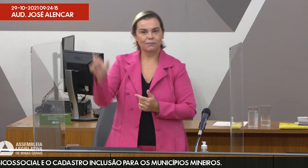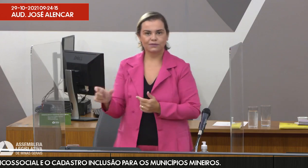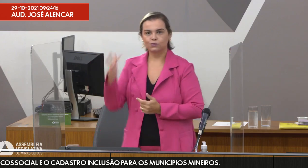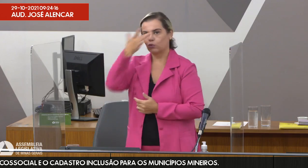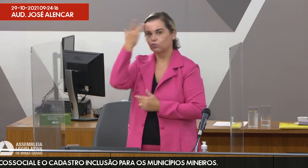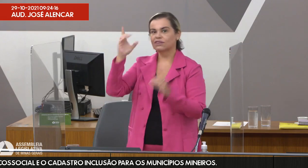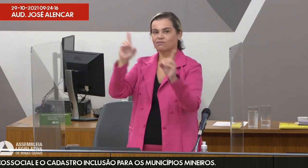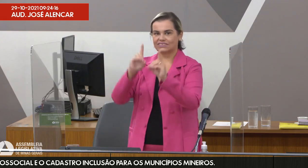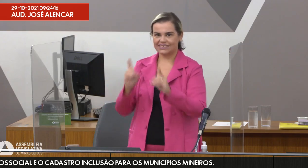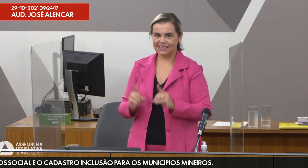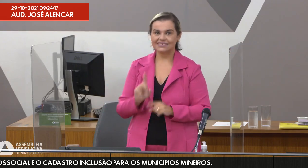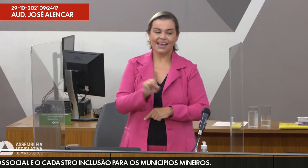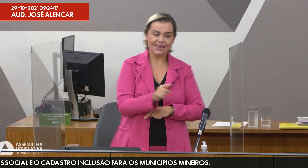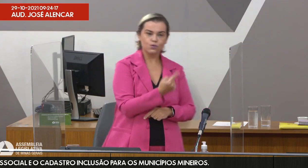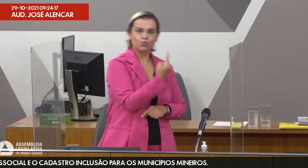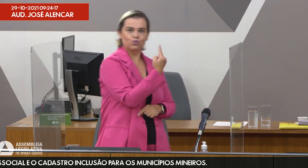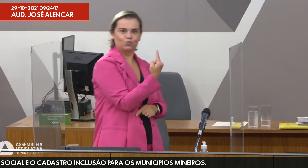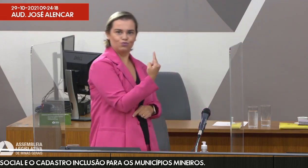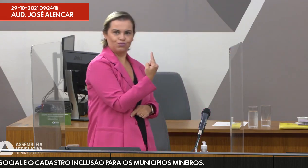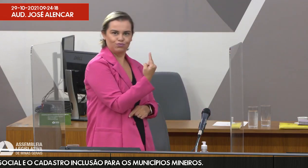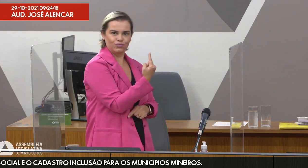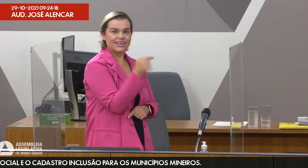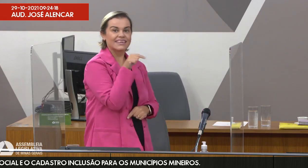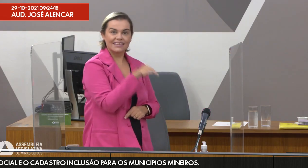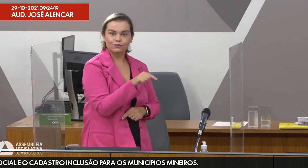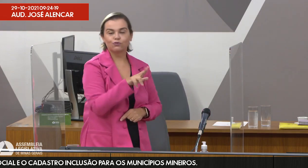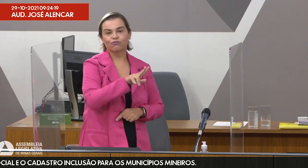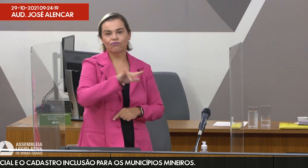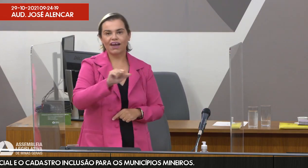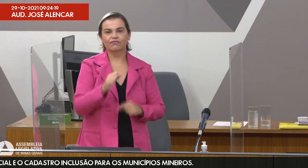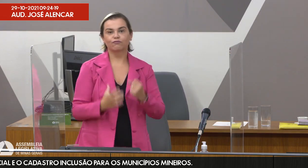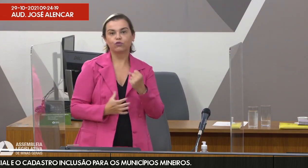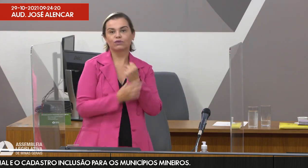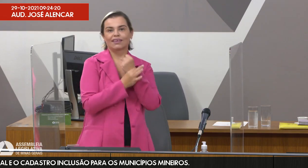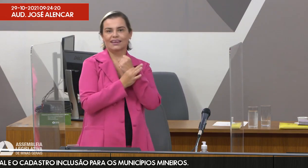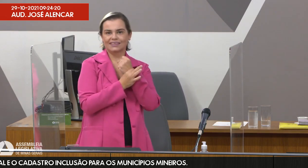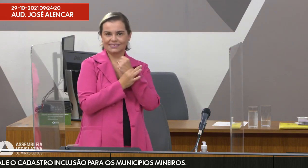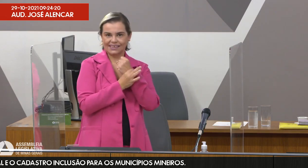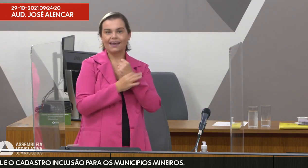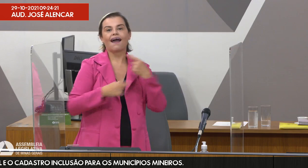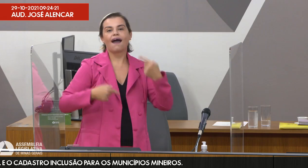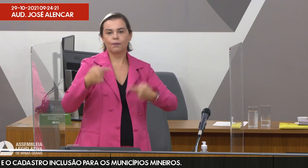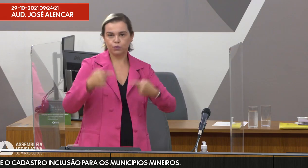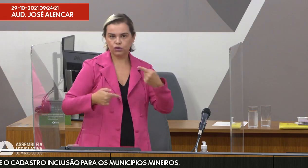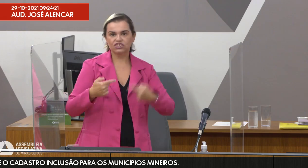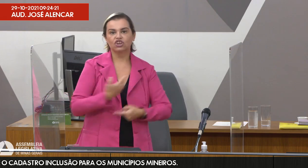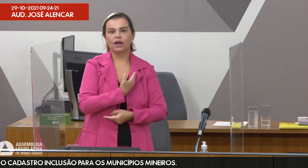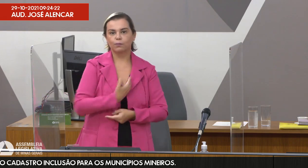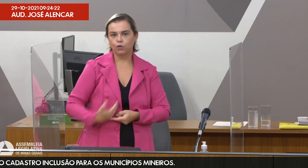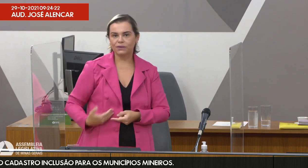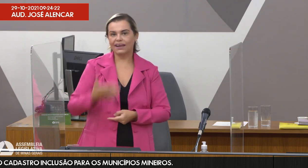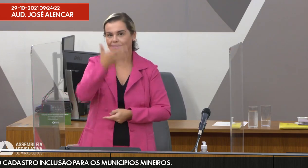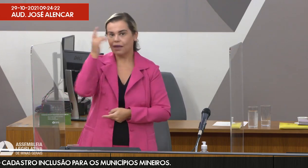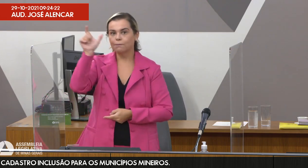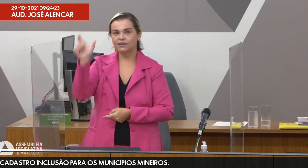congregados, todos os dados serão compilados em um único sistema, um único cadastro. Isso